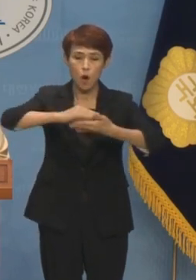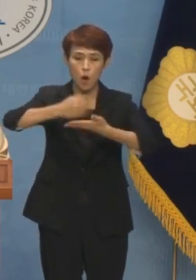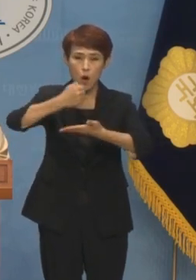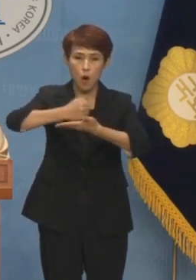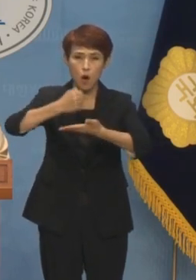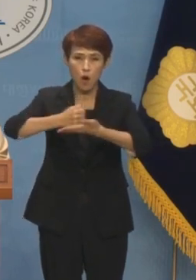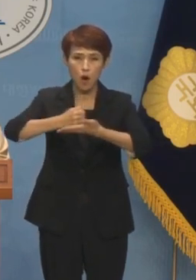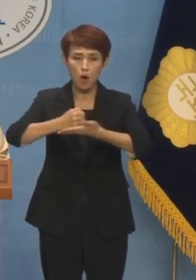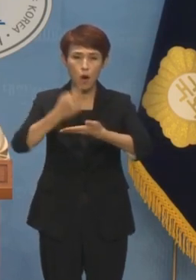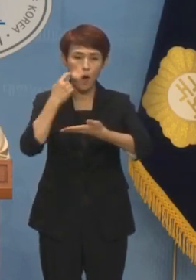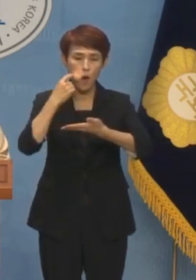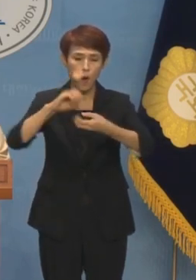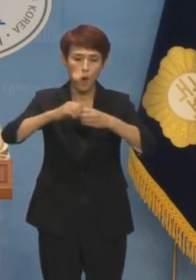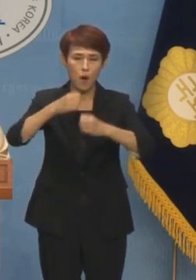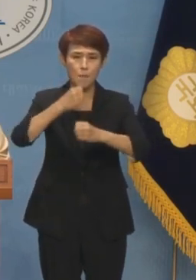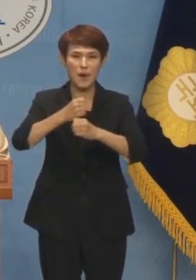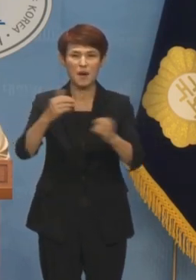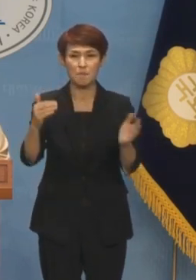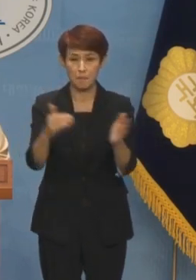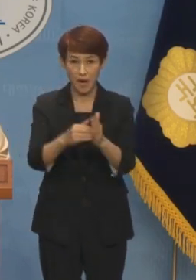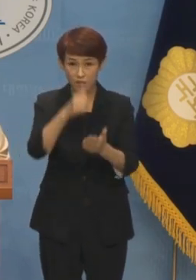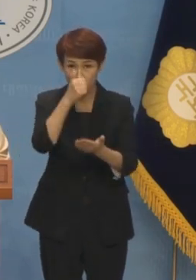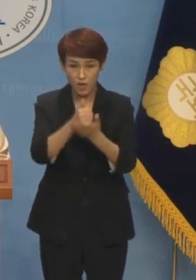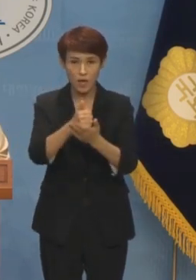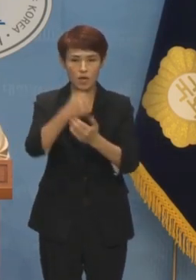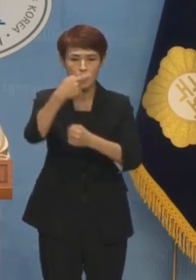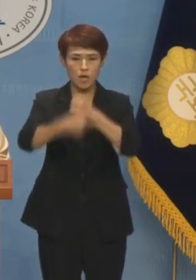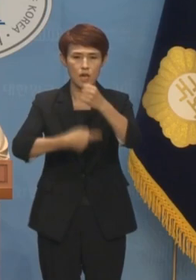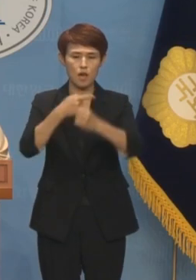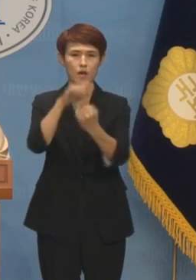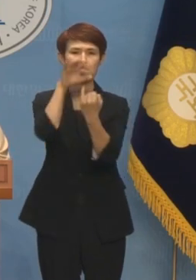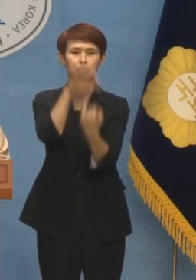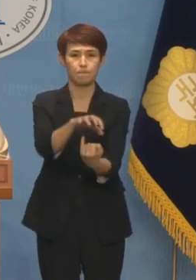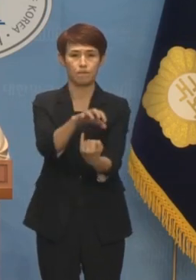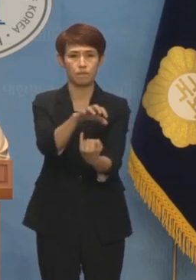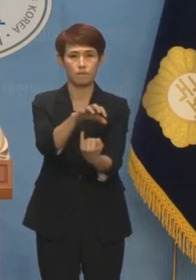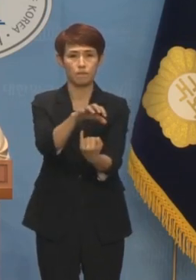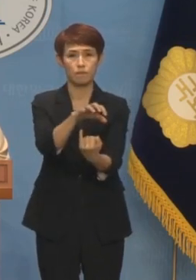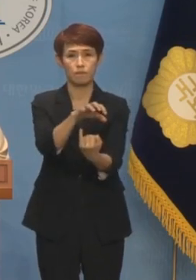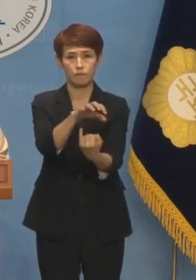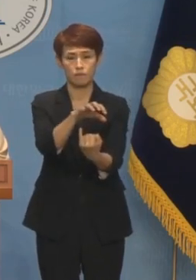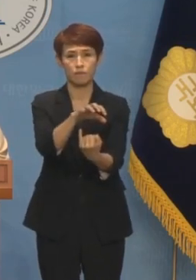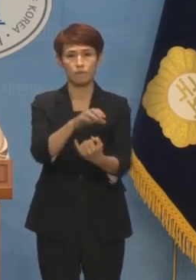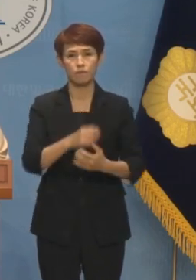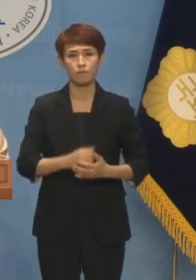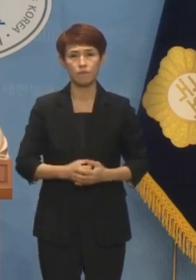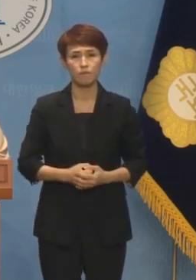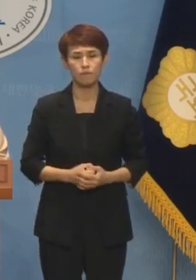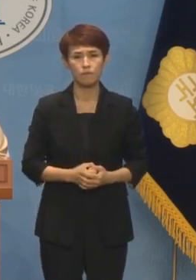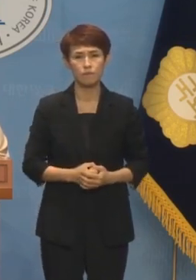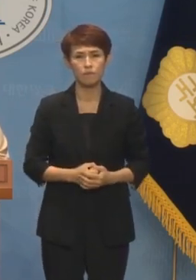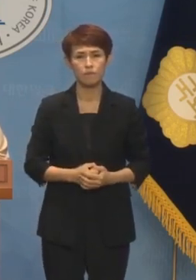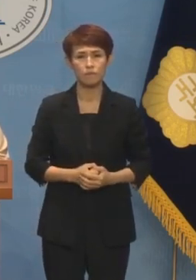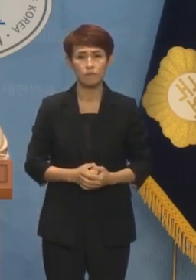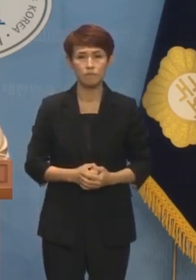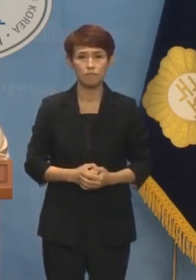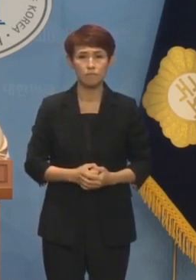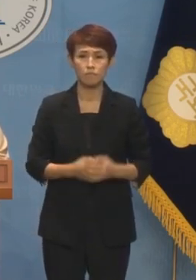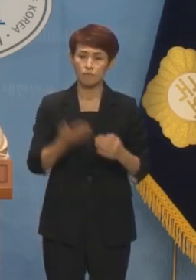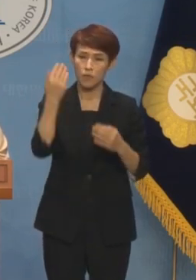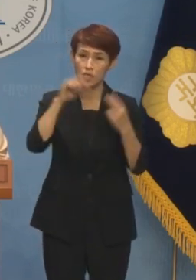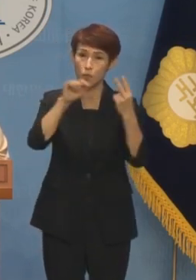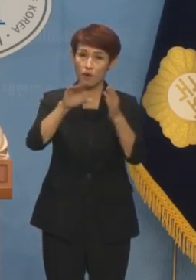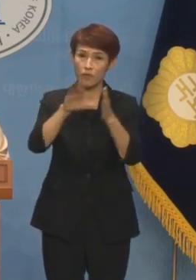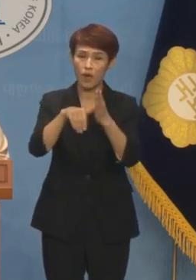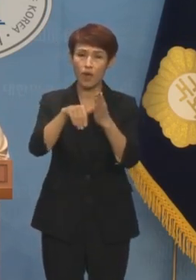잔고 증명을 위조한 혐의로 징역 1년을 선고받고 구속 중입니다. 지난